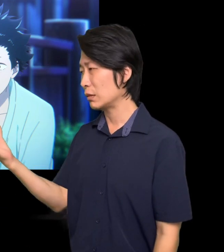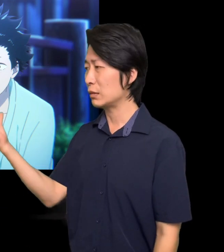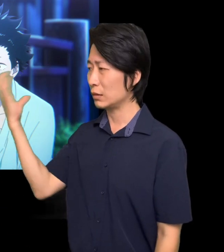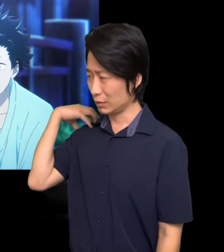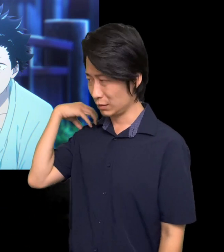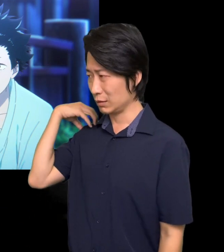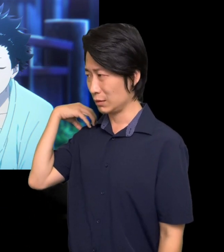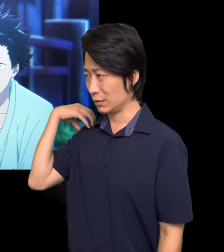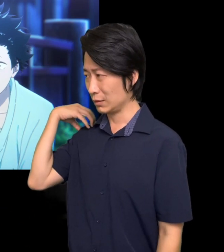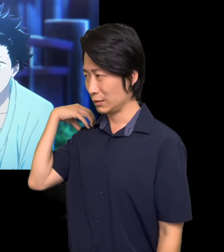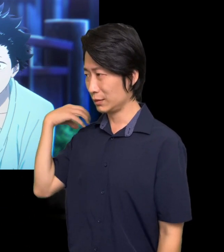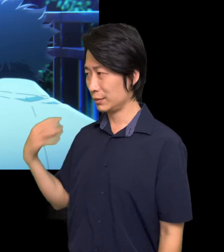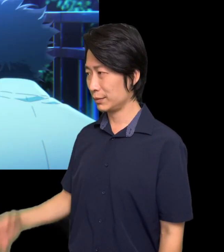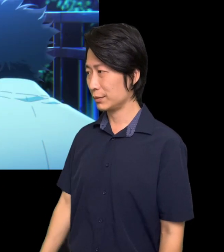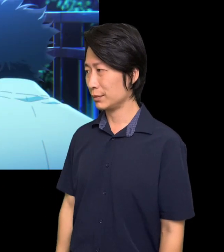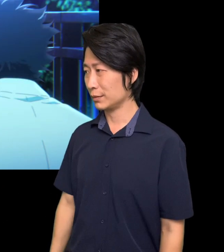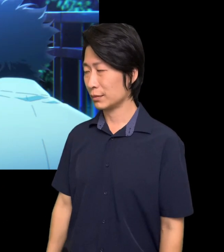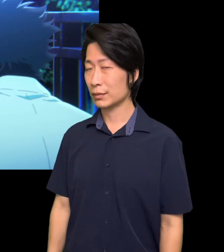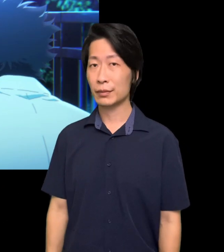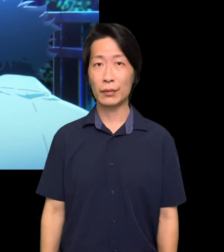のせい。